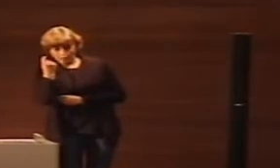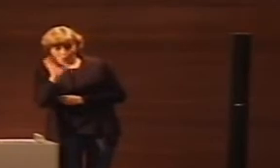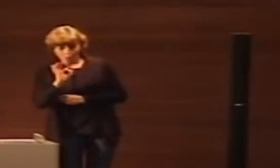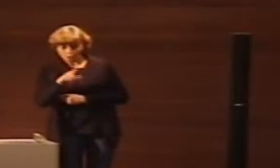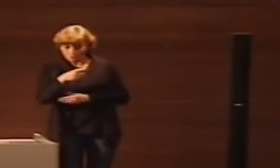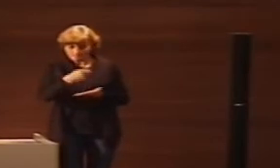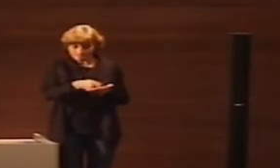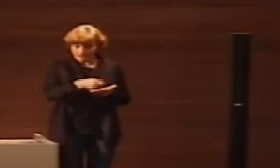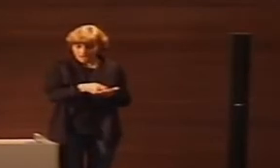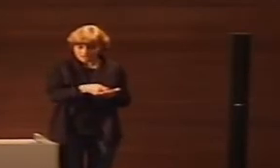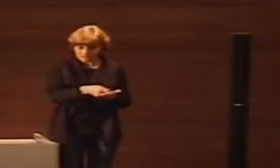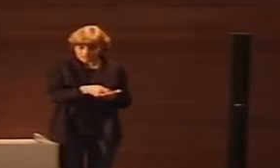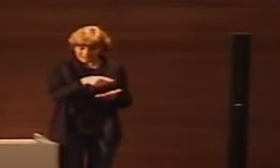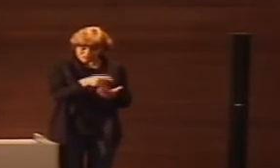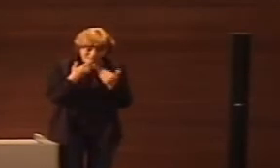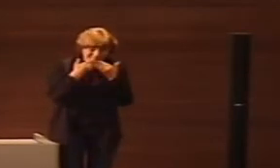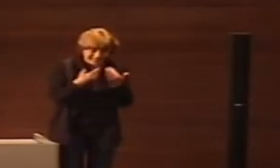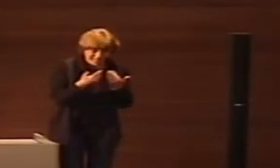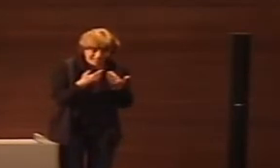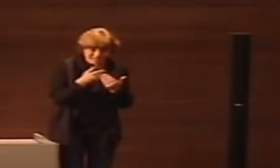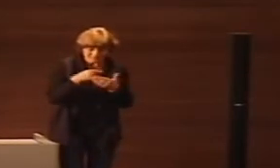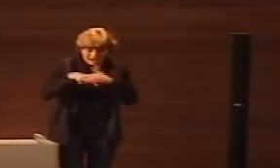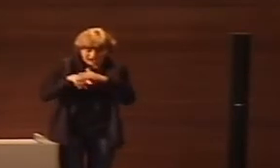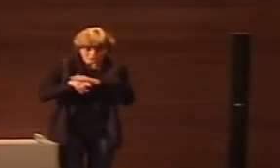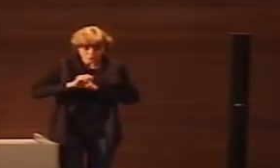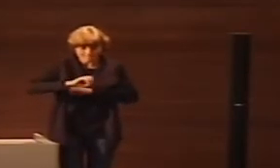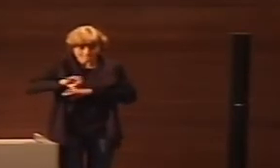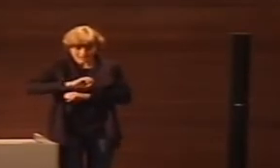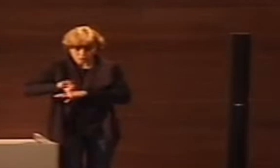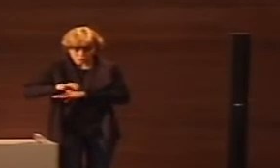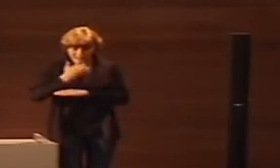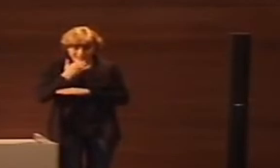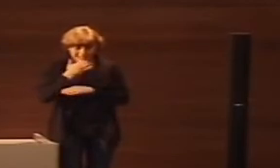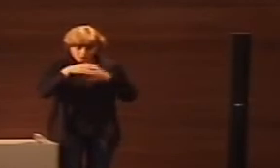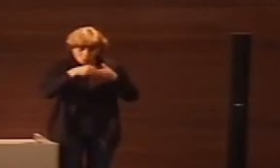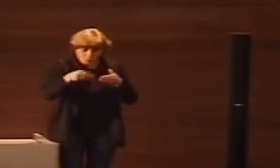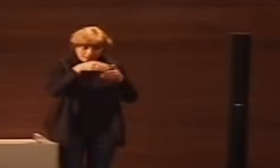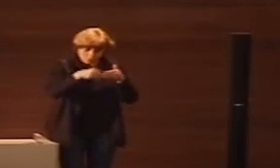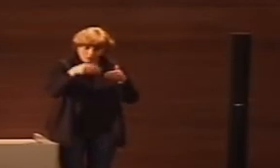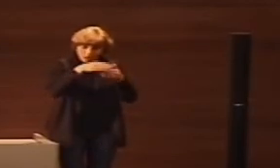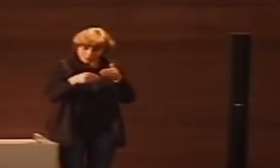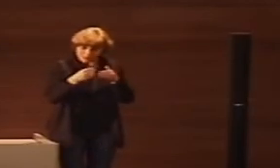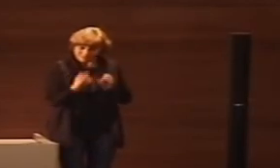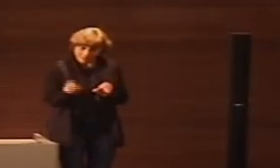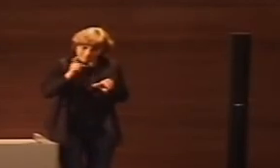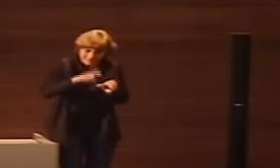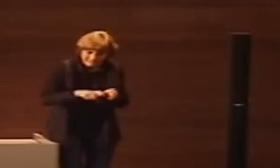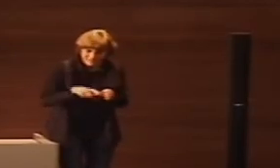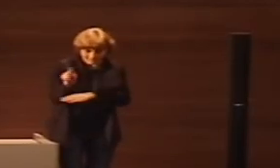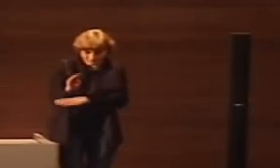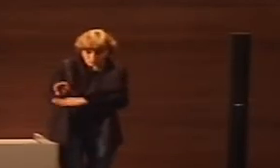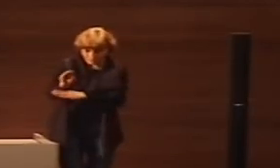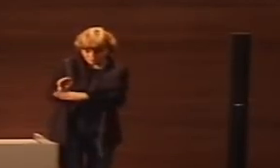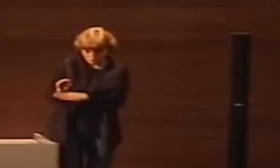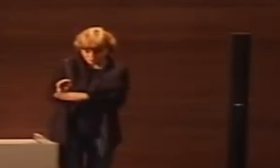coste de la gestión de residuos, por lo cual, quien más bolsas utilice, más contribuye a la tasa, ¿no? Otro